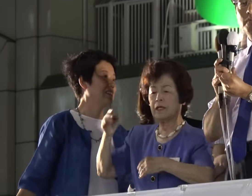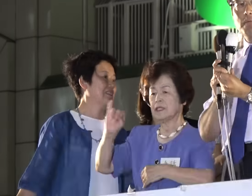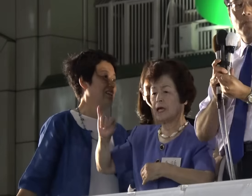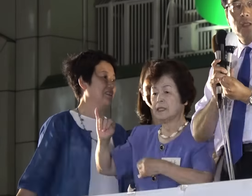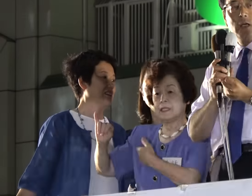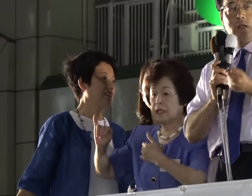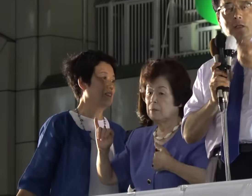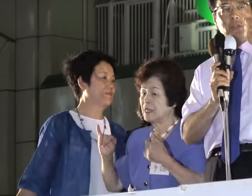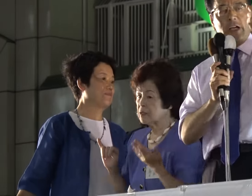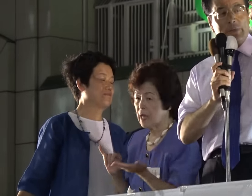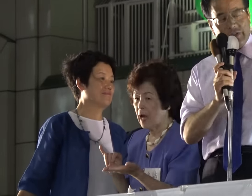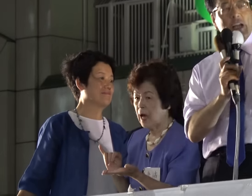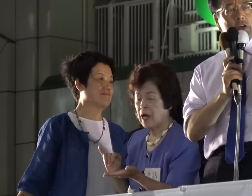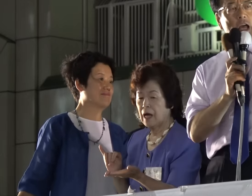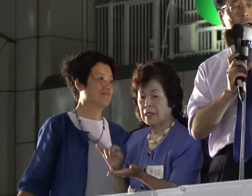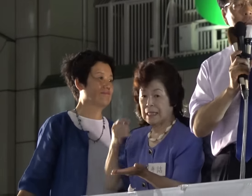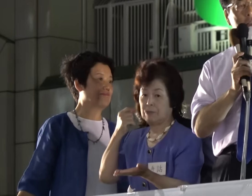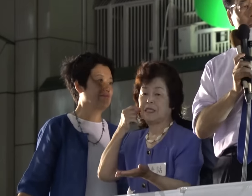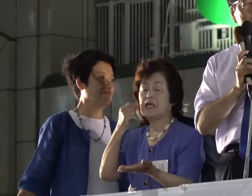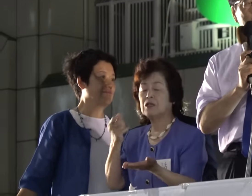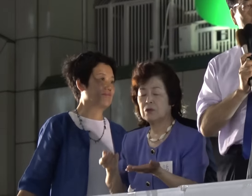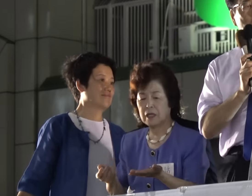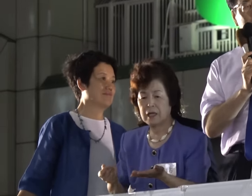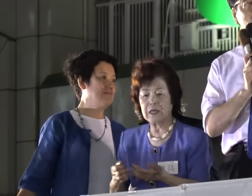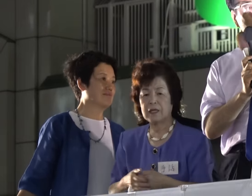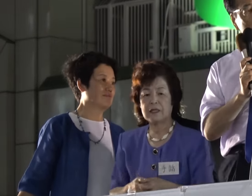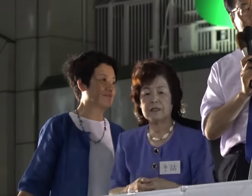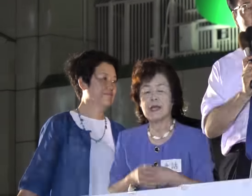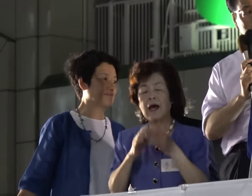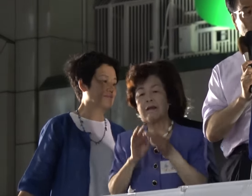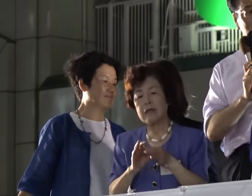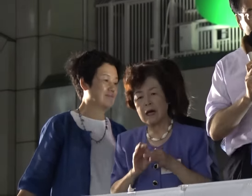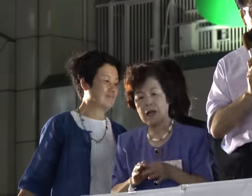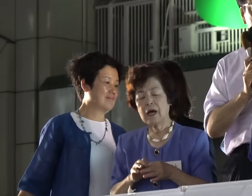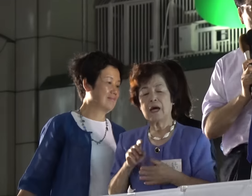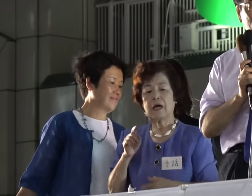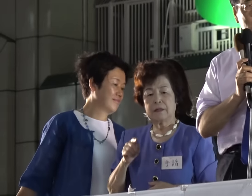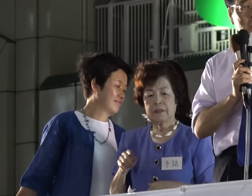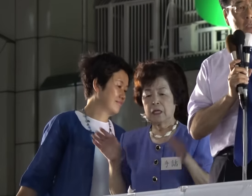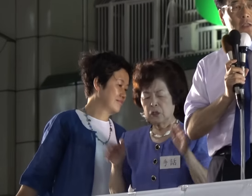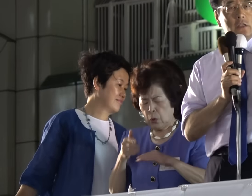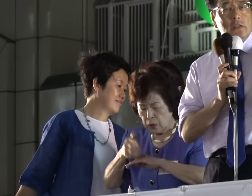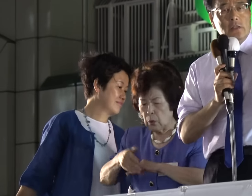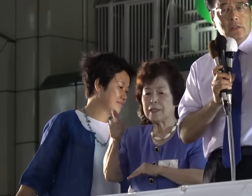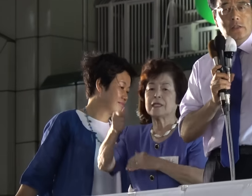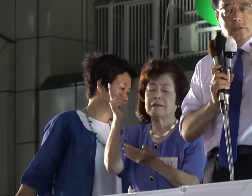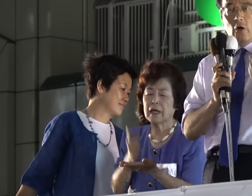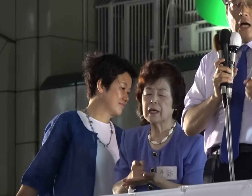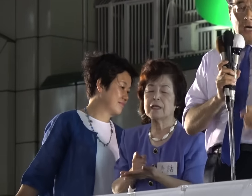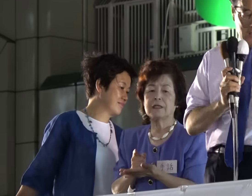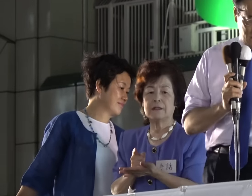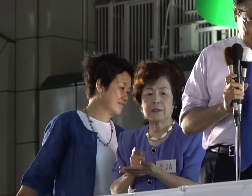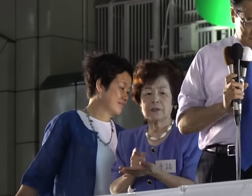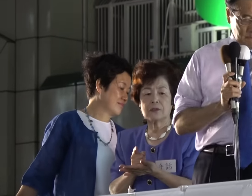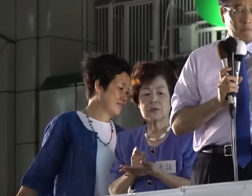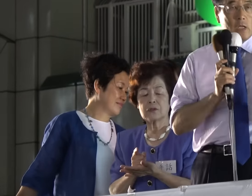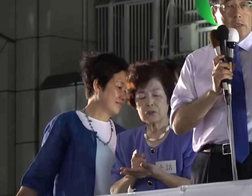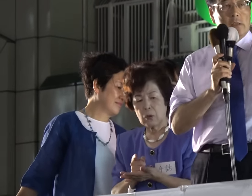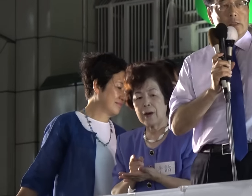か。 でき ませんよね。だからとりあえずしかいないんですよ。どうか